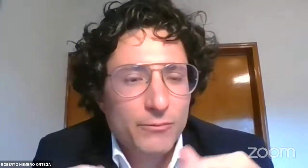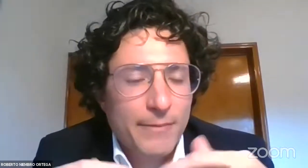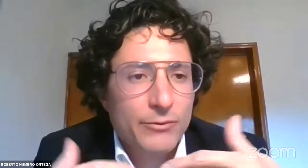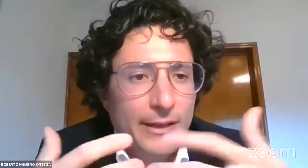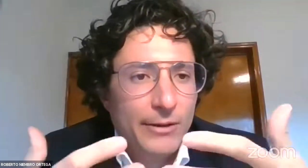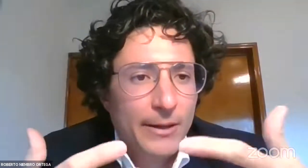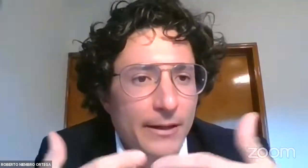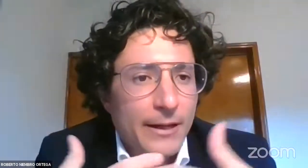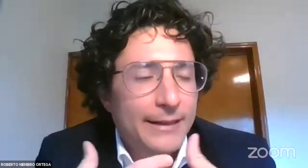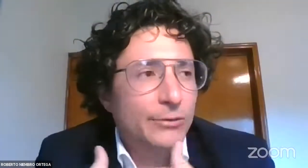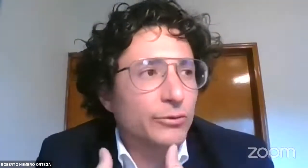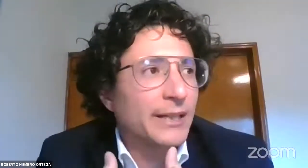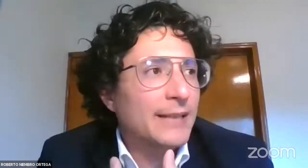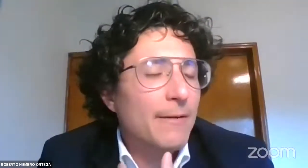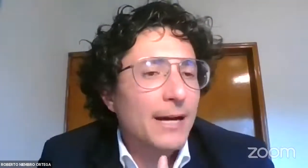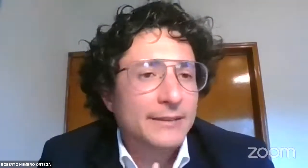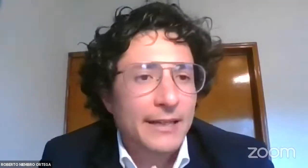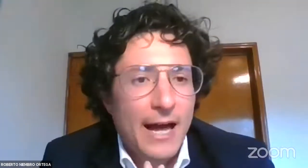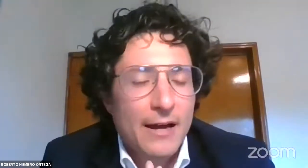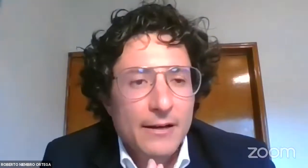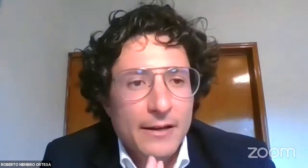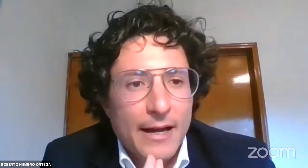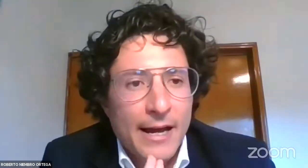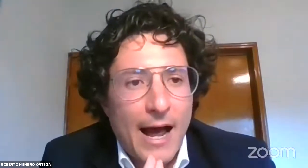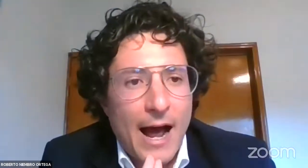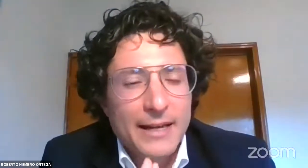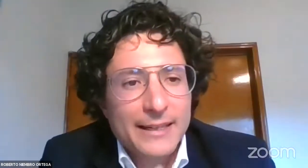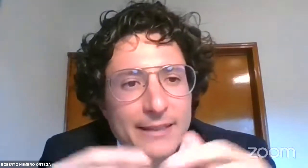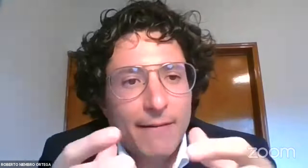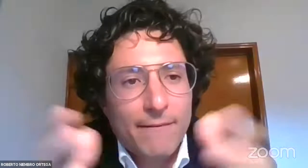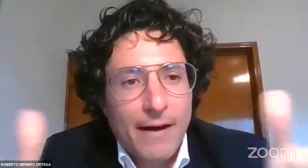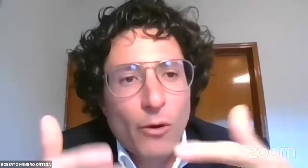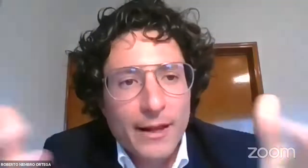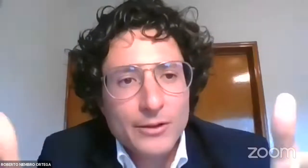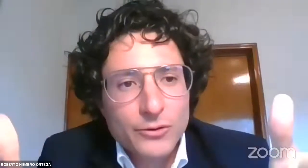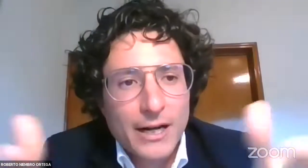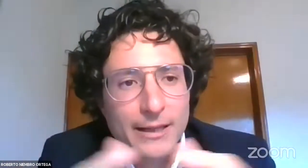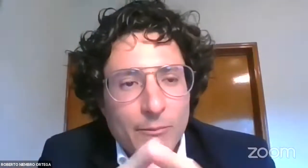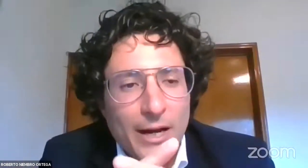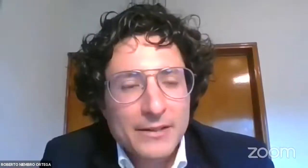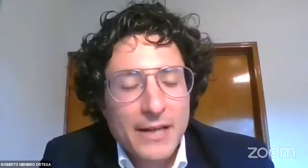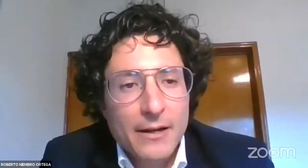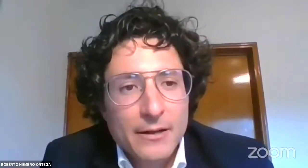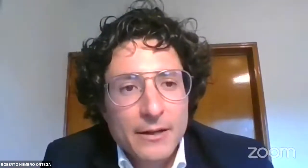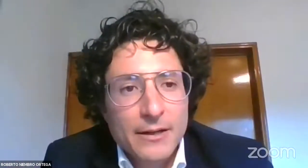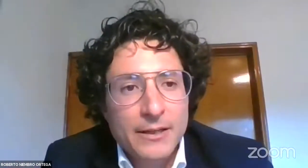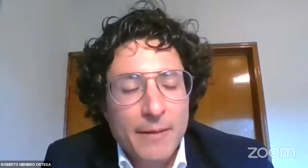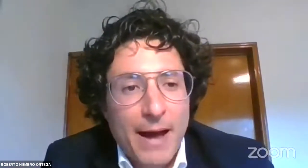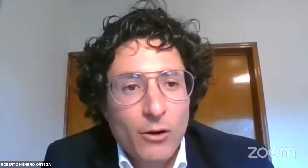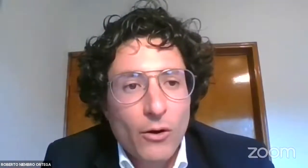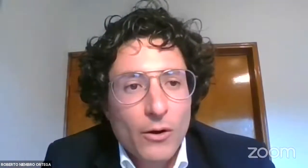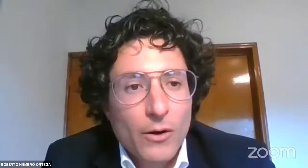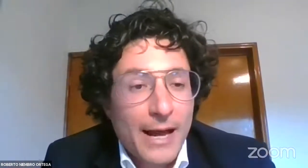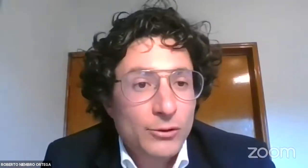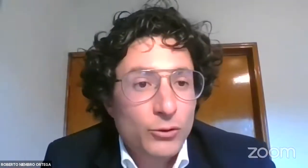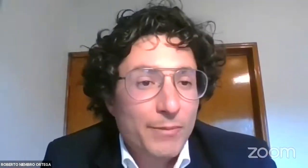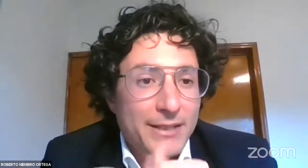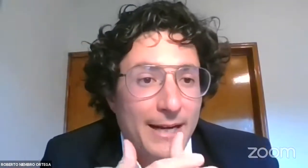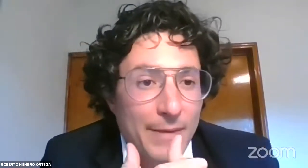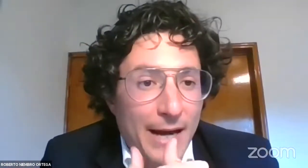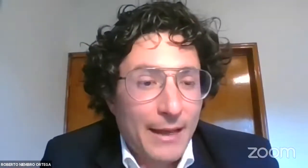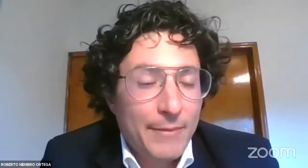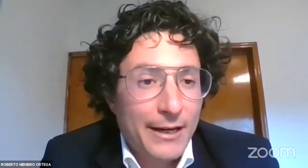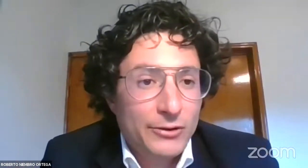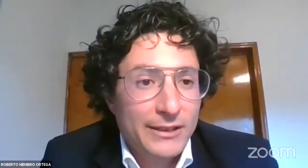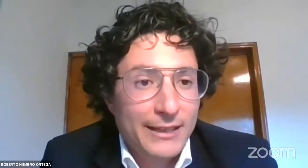hablaba de derechos humanos, el que sustentaba esta idea, era alguien que estaba a favor de la socialdemocracia. Sin embargo, esto